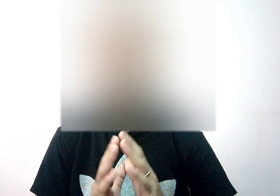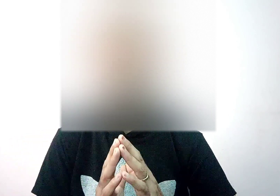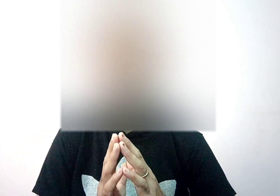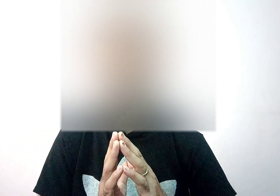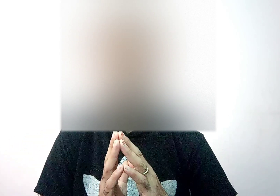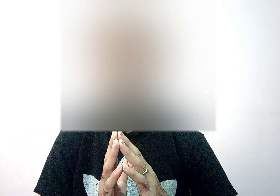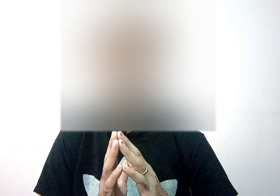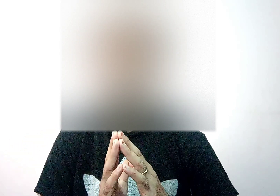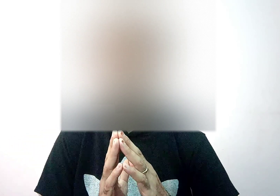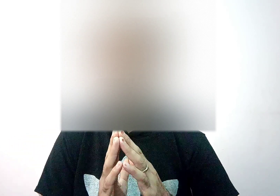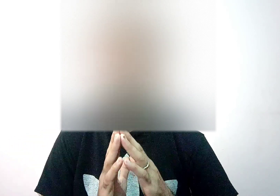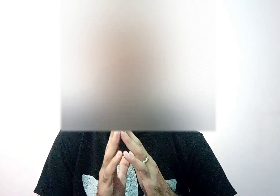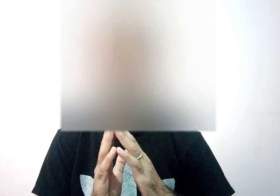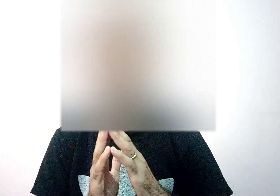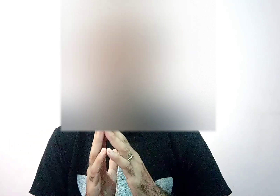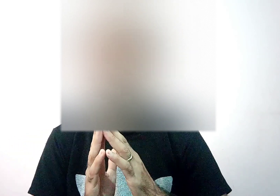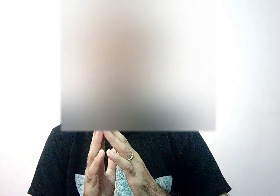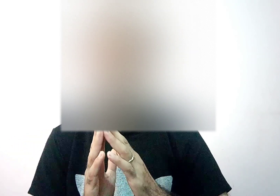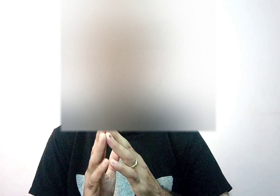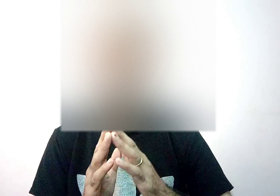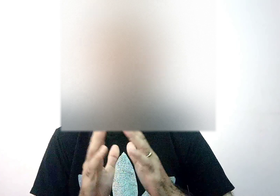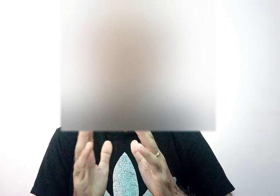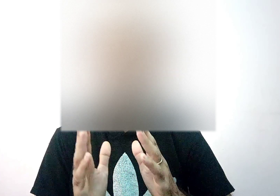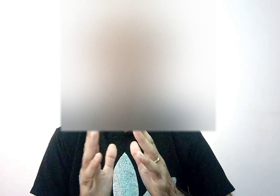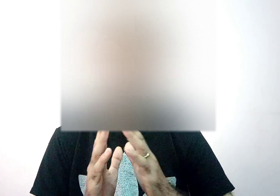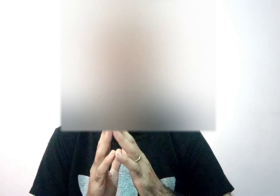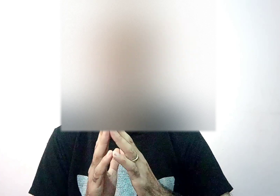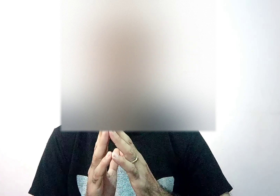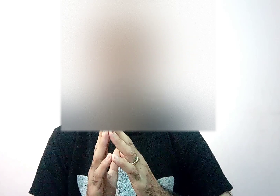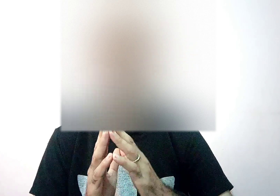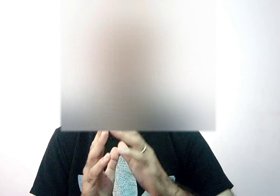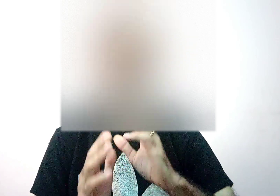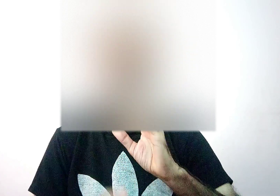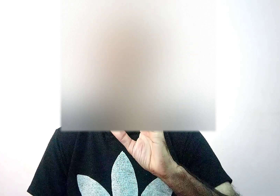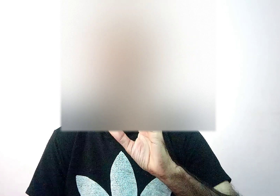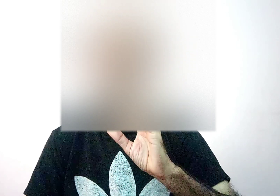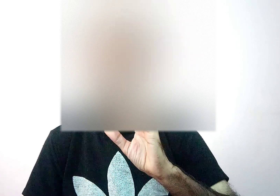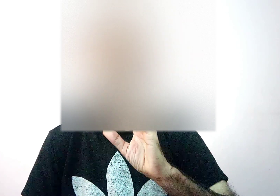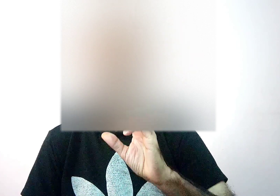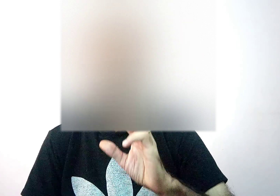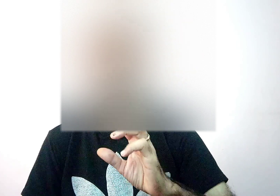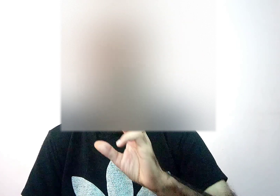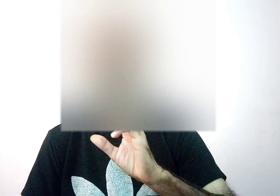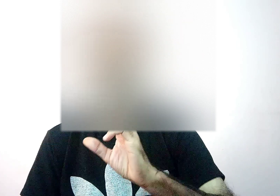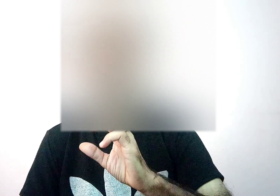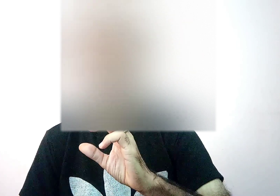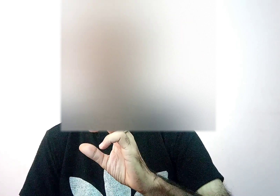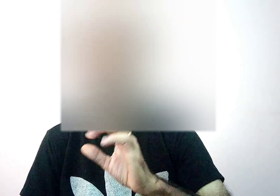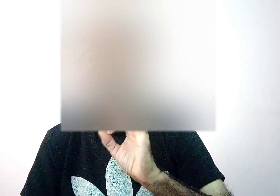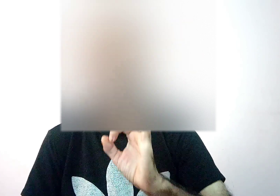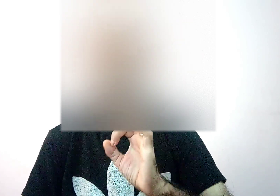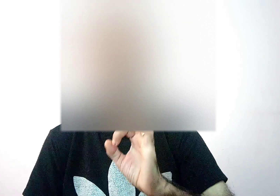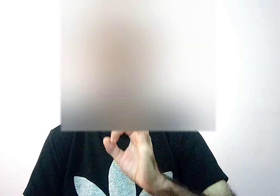فاتت كان في تطورات كبيره جدا في موضوع سد النهضه، خصوصا بعد